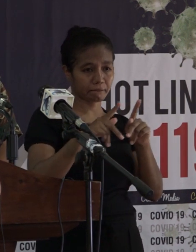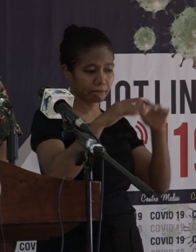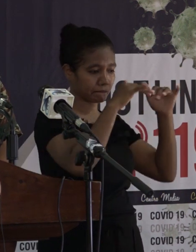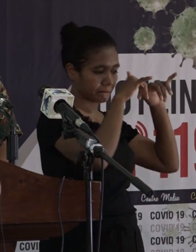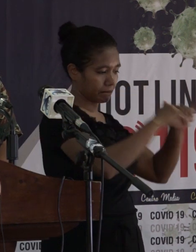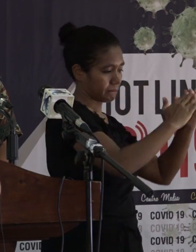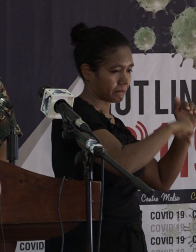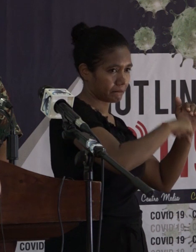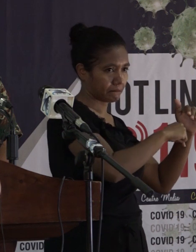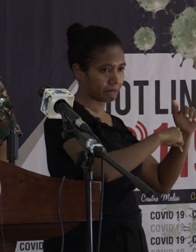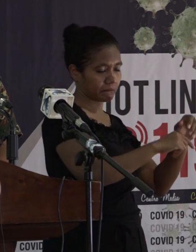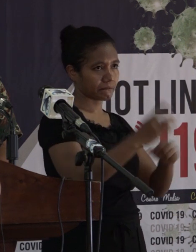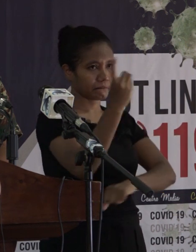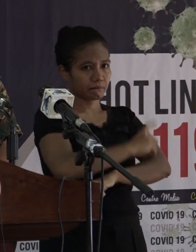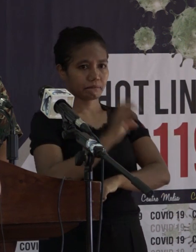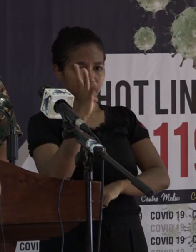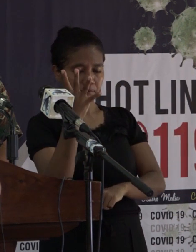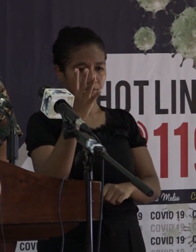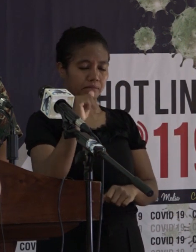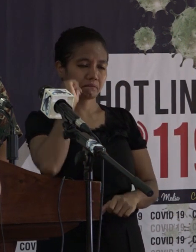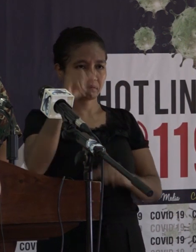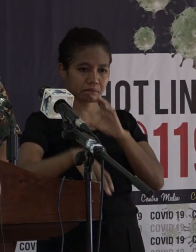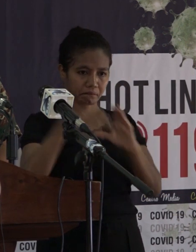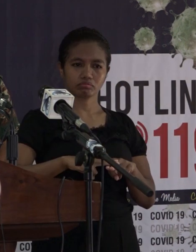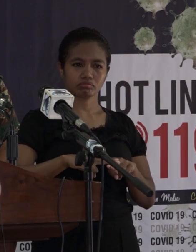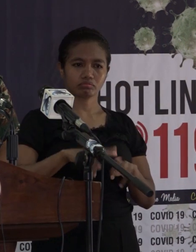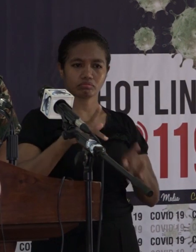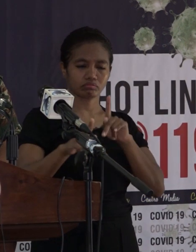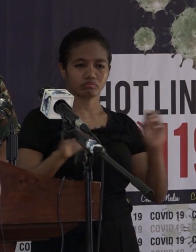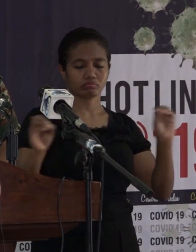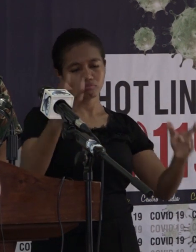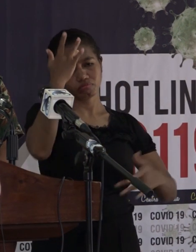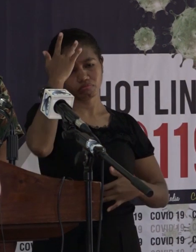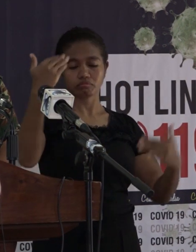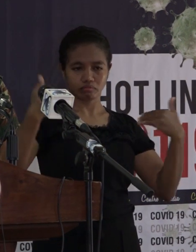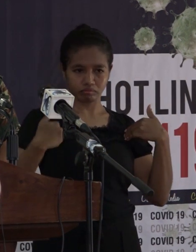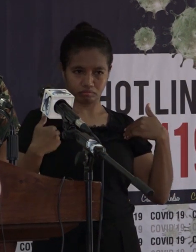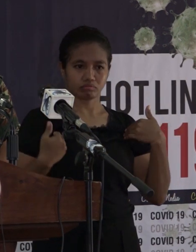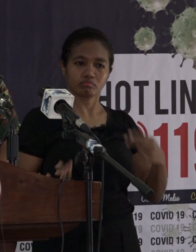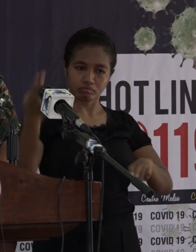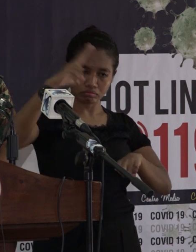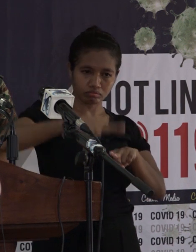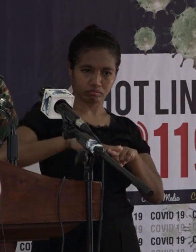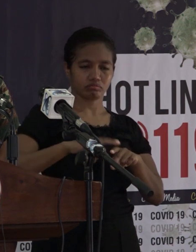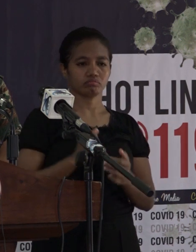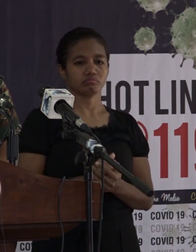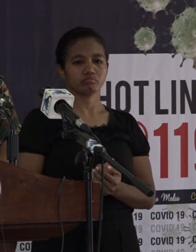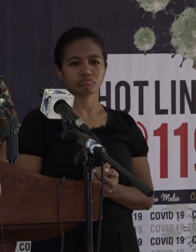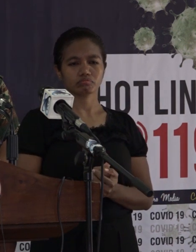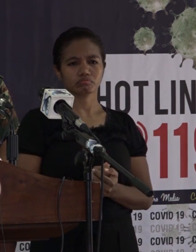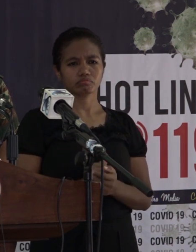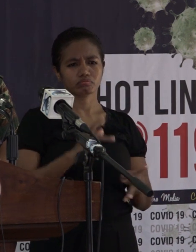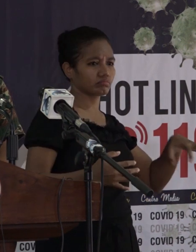o hotel Novo Horizonte, ou nem nura sem nen, ou se o hotel Audiant. É mais o confinamento obrigatório, ou é a